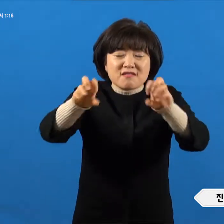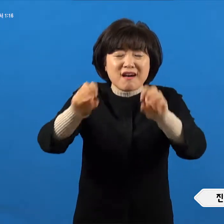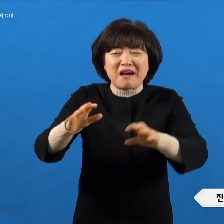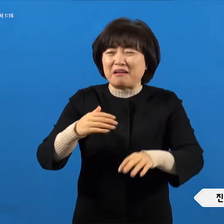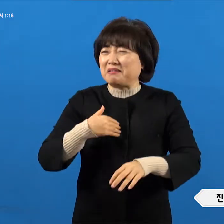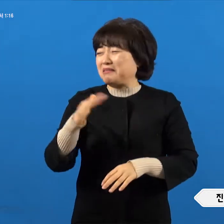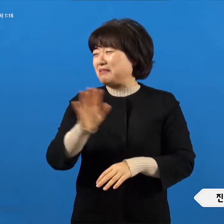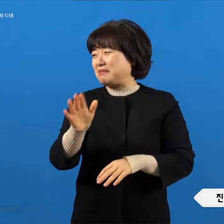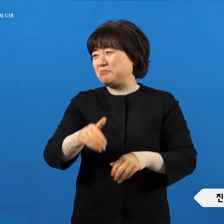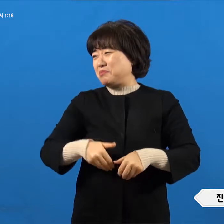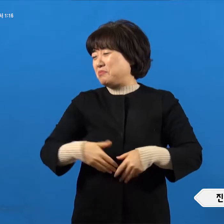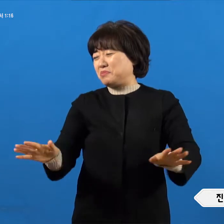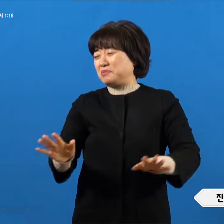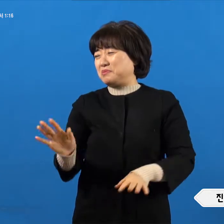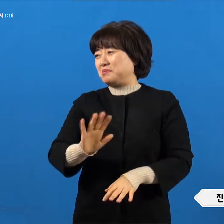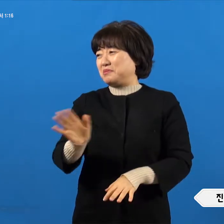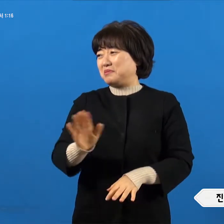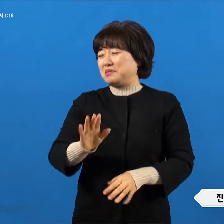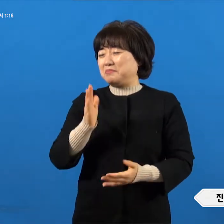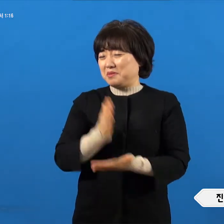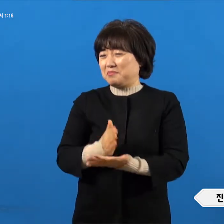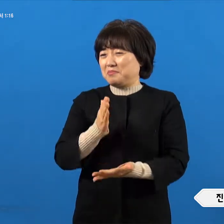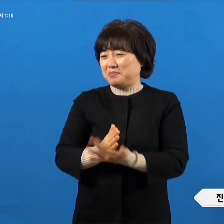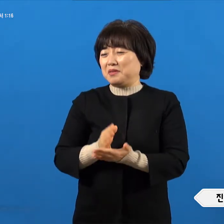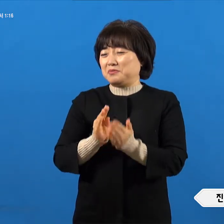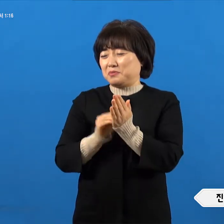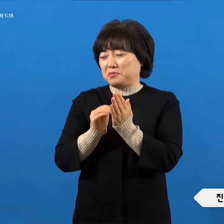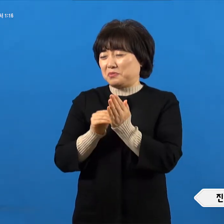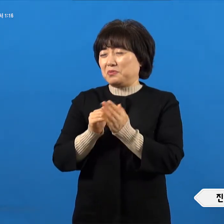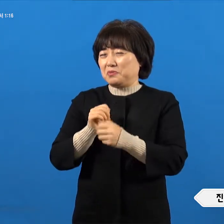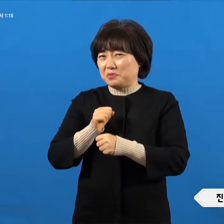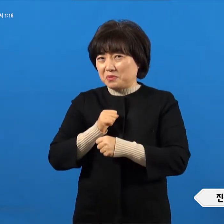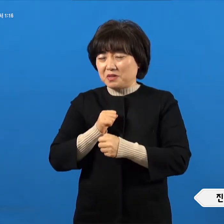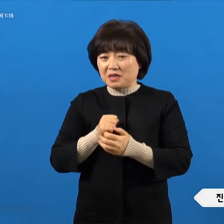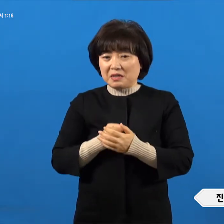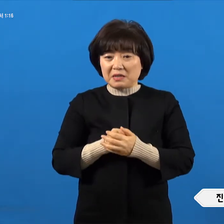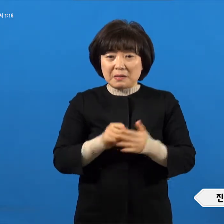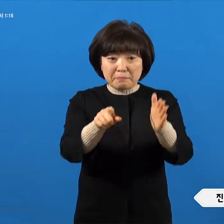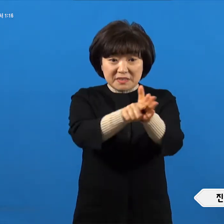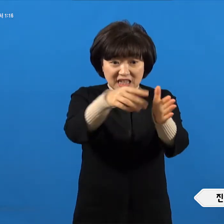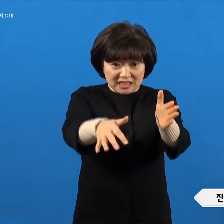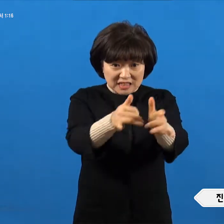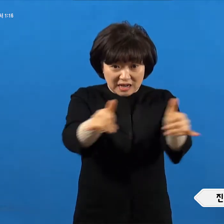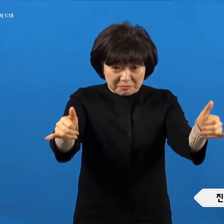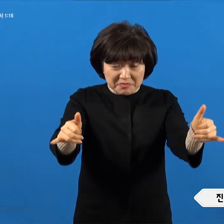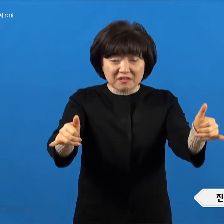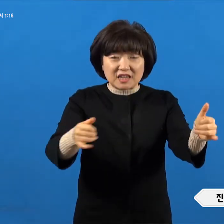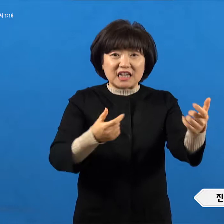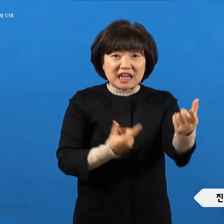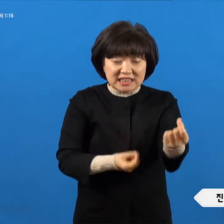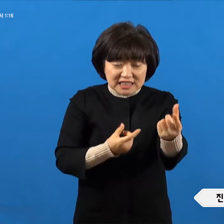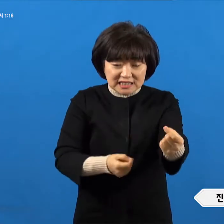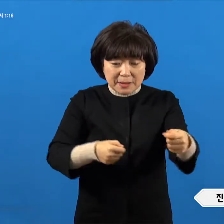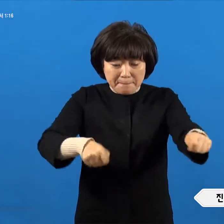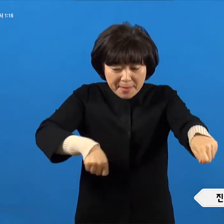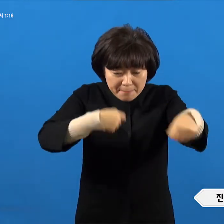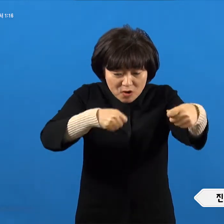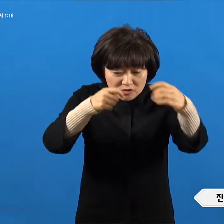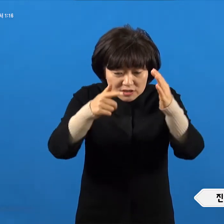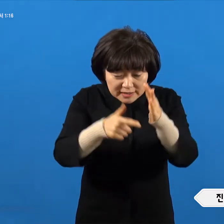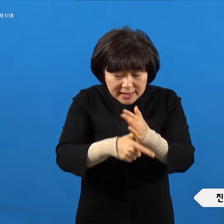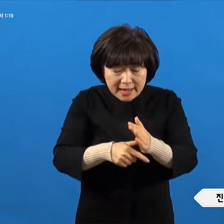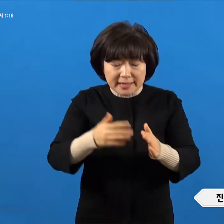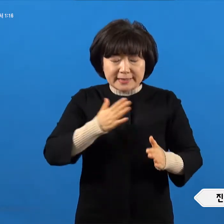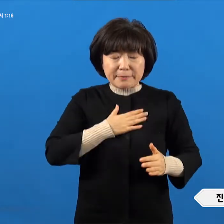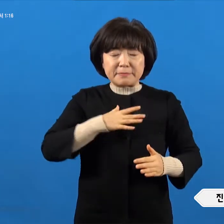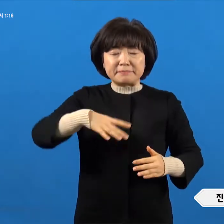않습니까? 믿지 않는 자들과 식사를 할 때도 식사기도 할 수 있겠지만 그런 자리에서 꼭 그렇게 티를 내며